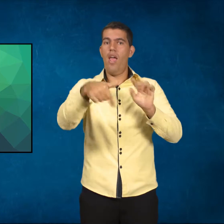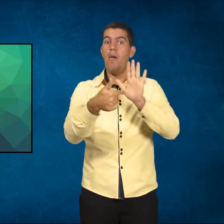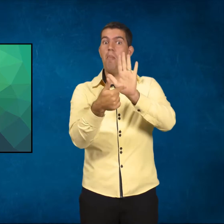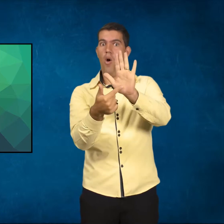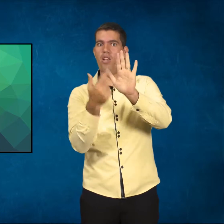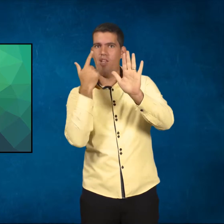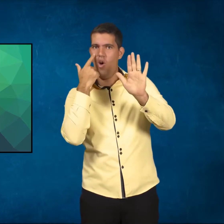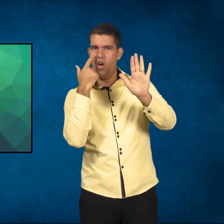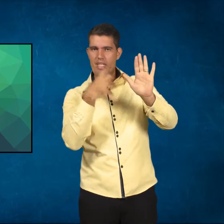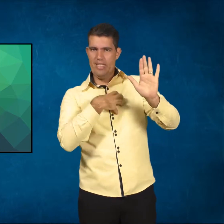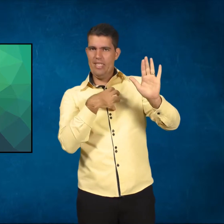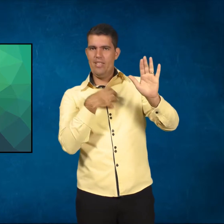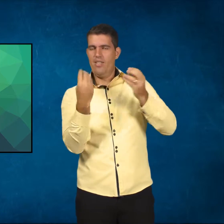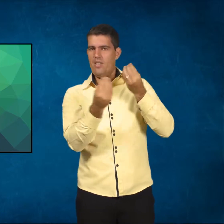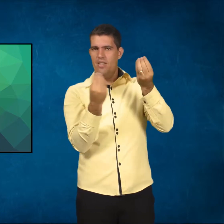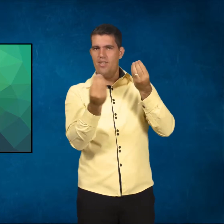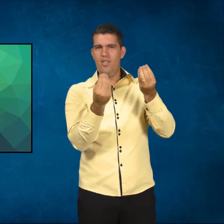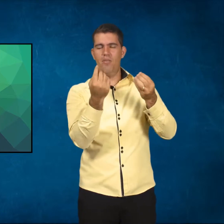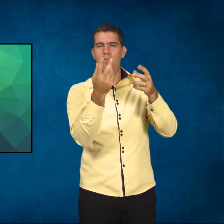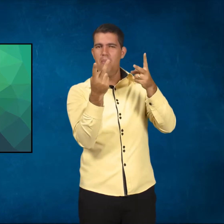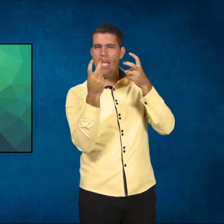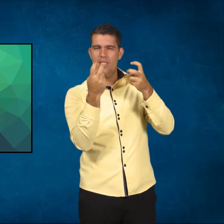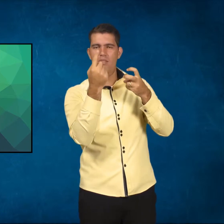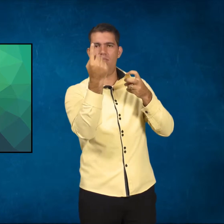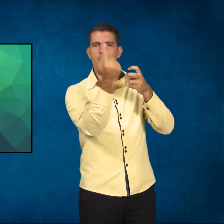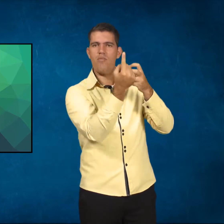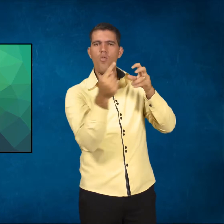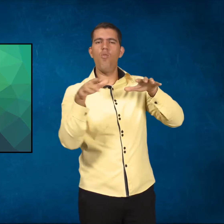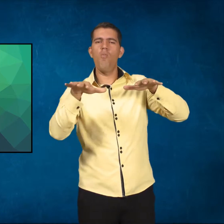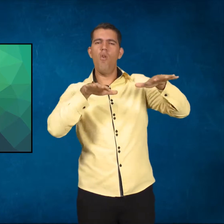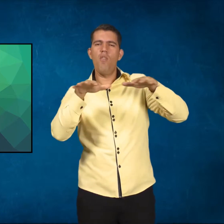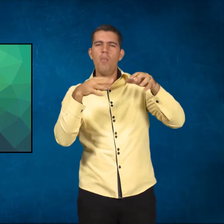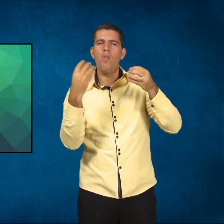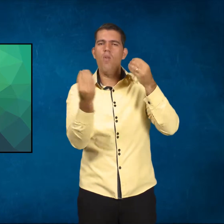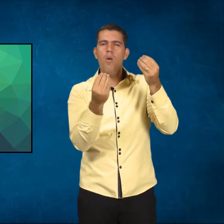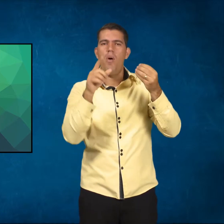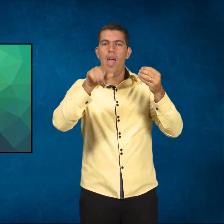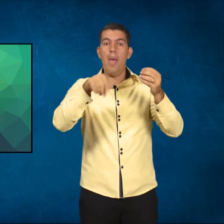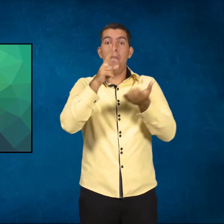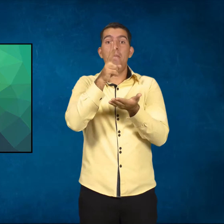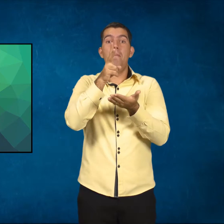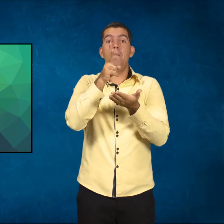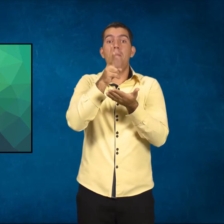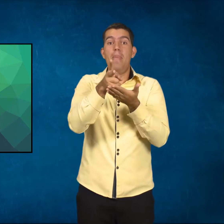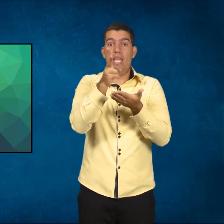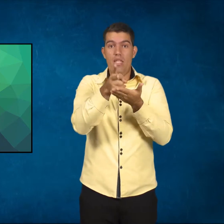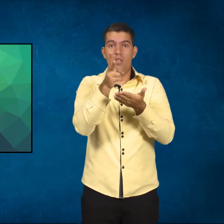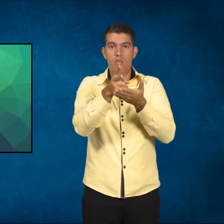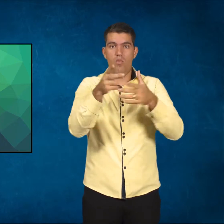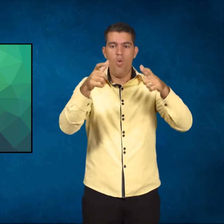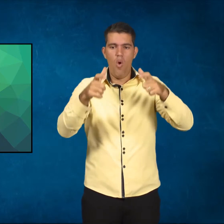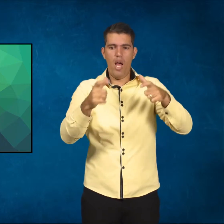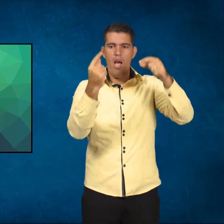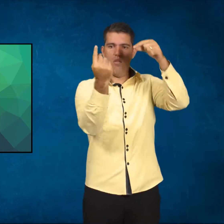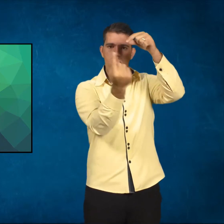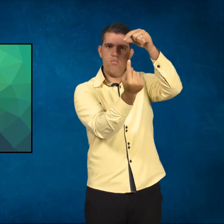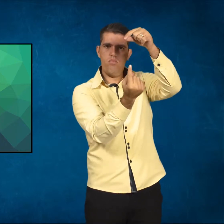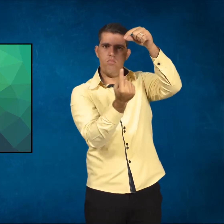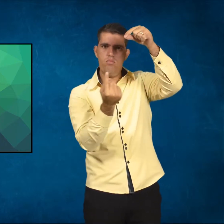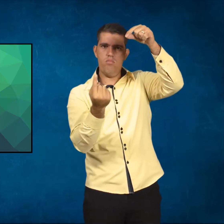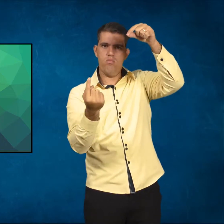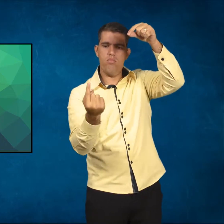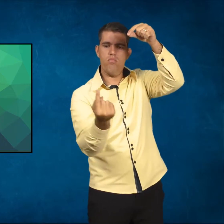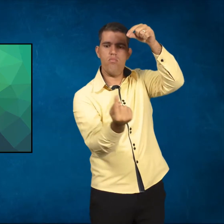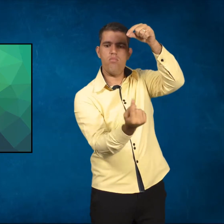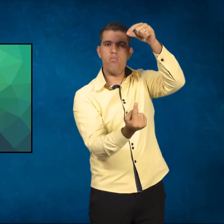gente tem uma noção de um movimento, no caso da aprendizagem, ela passa pelo mesmo ponto. Só que